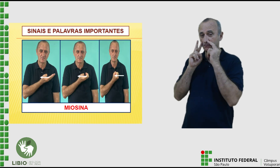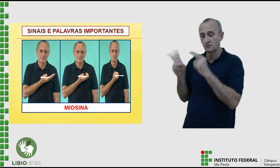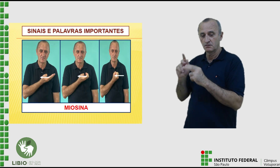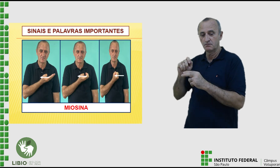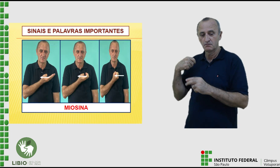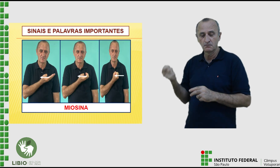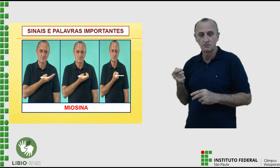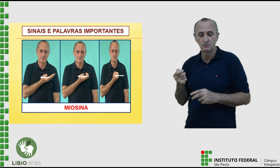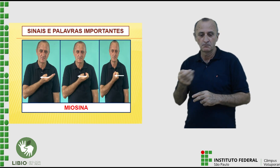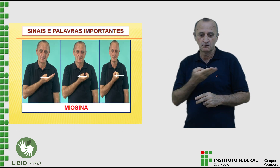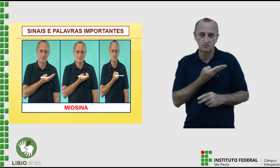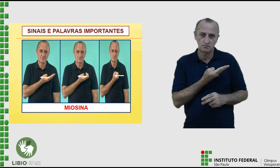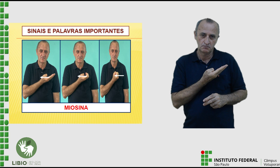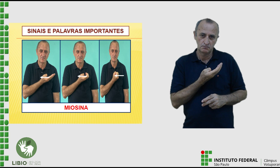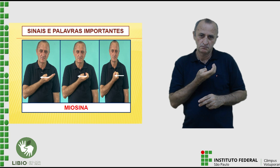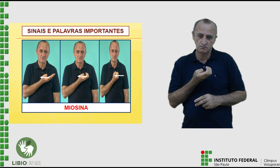Sinal